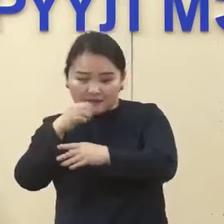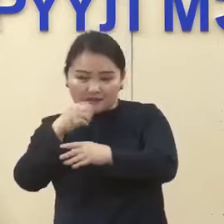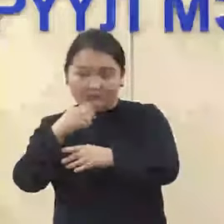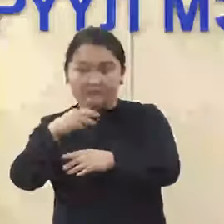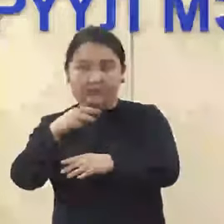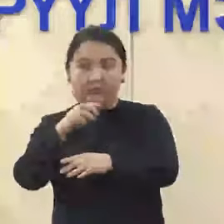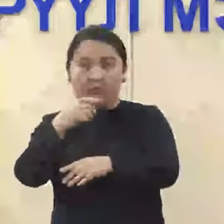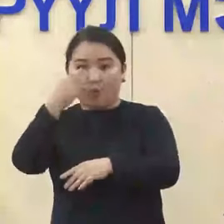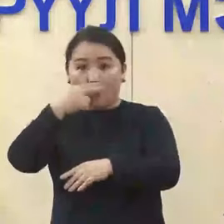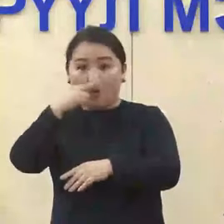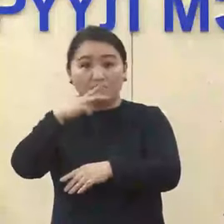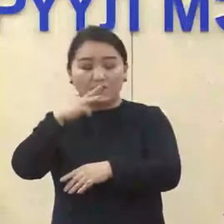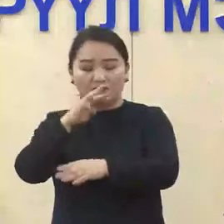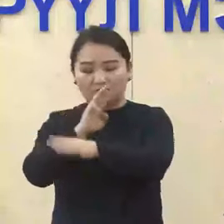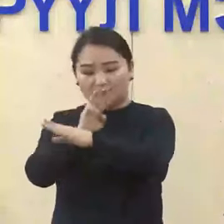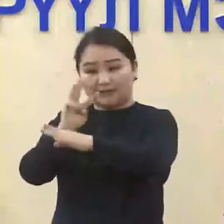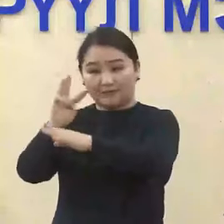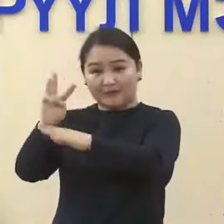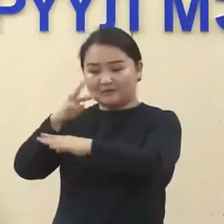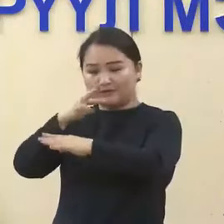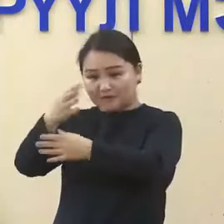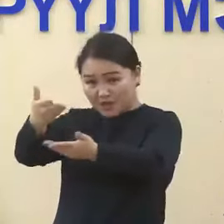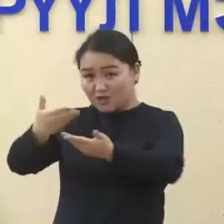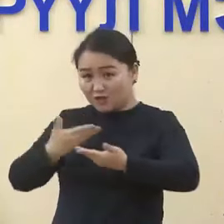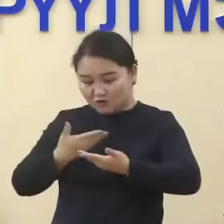үү. За анхаарал тавьсанд баярлалаа.